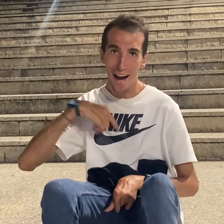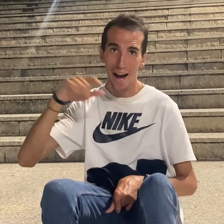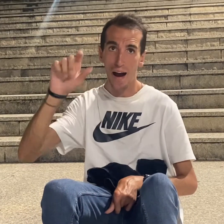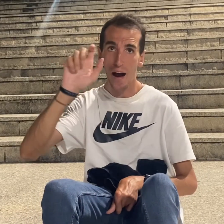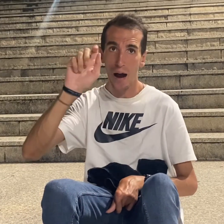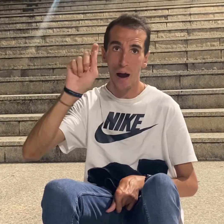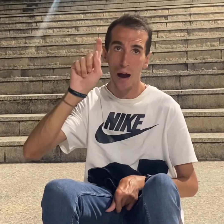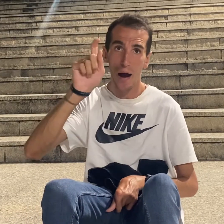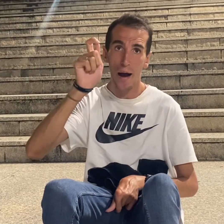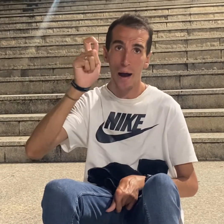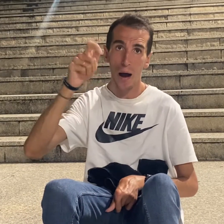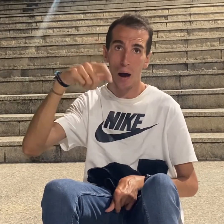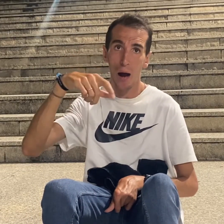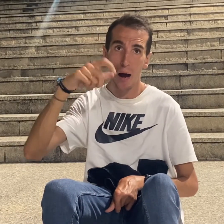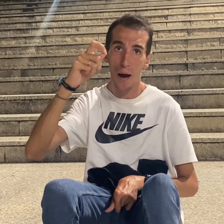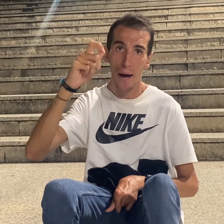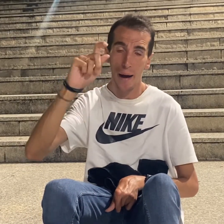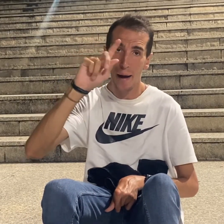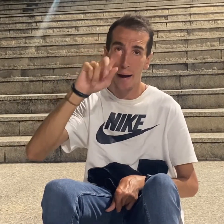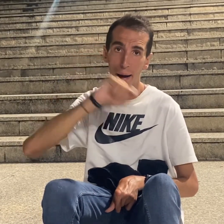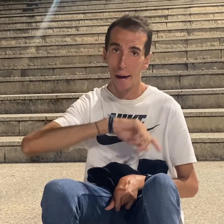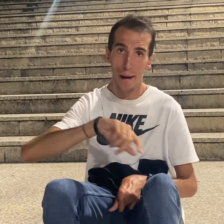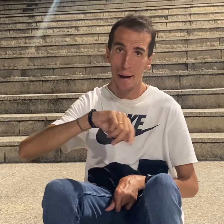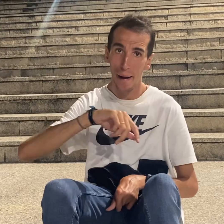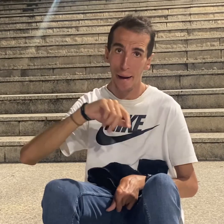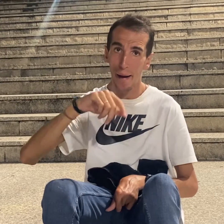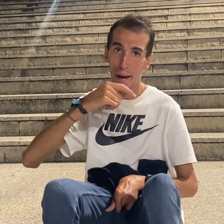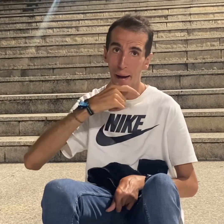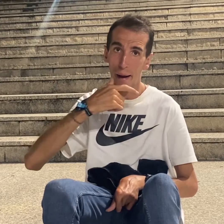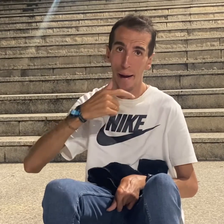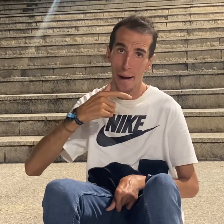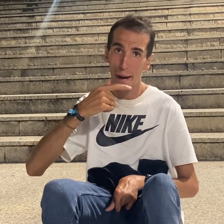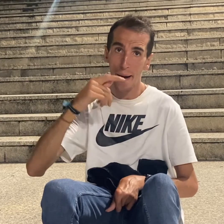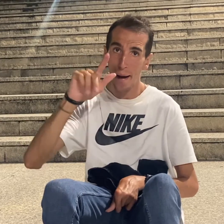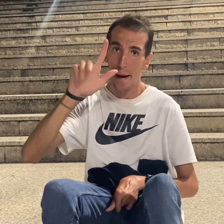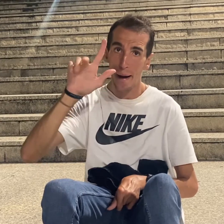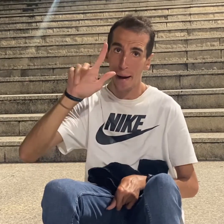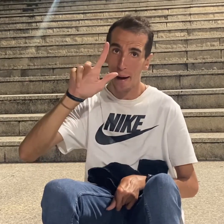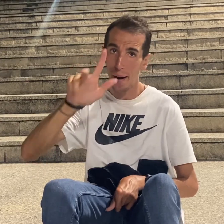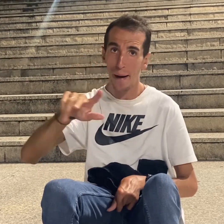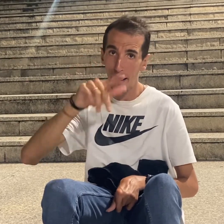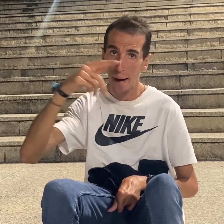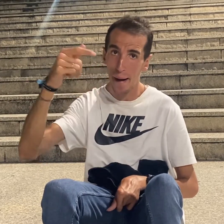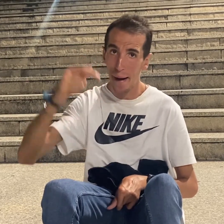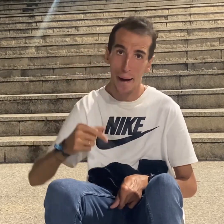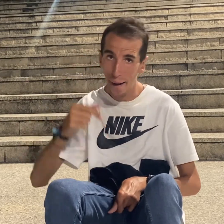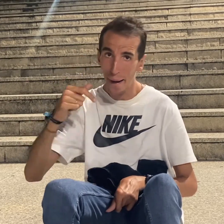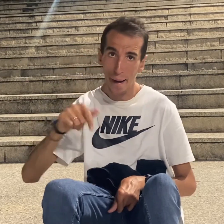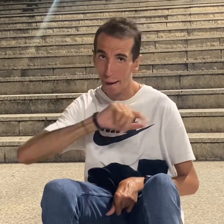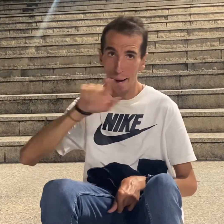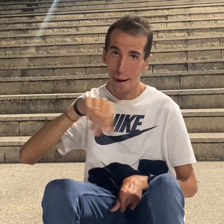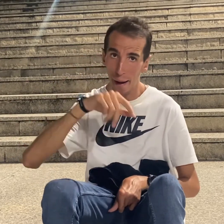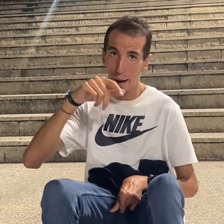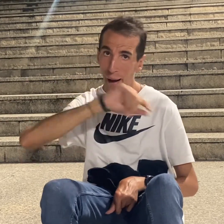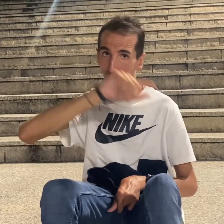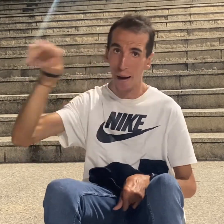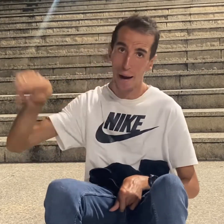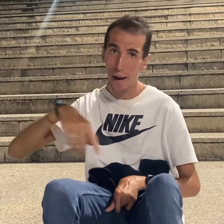Per mi és un autèntic somni. Penseu que porto des de que la vaig començar a córrer dient a tot